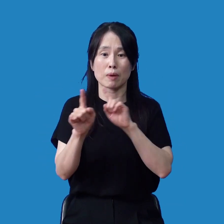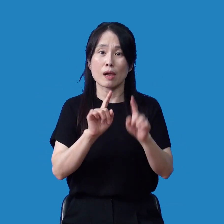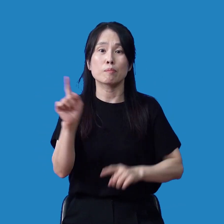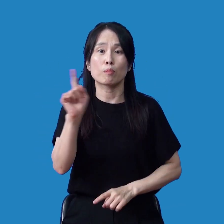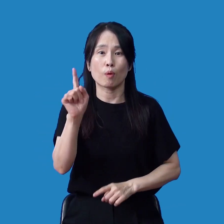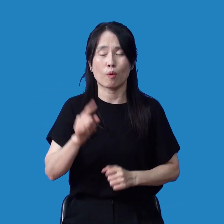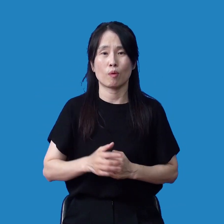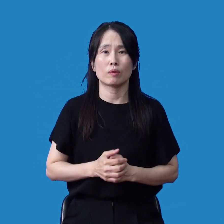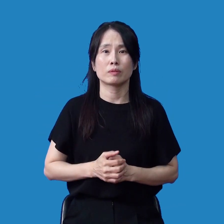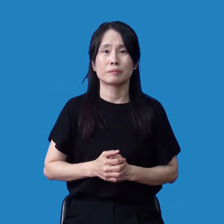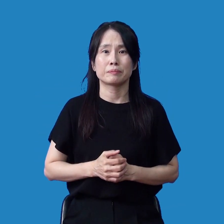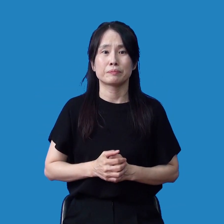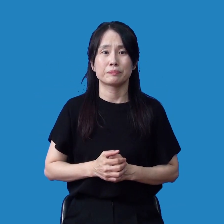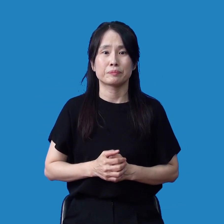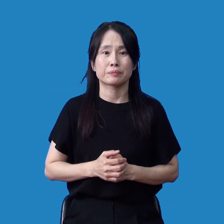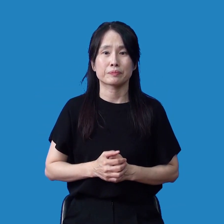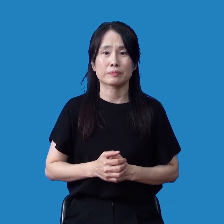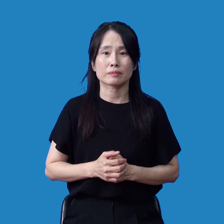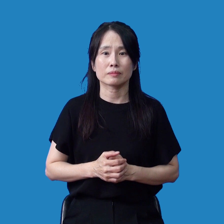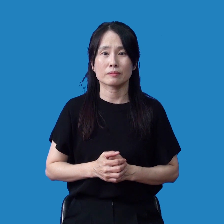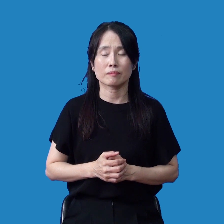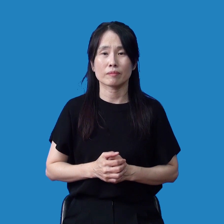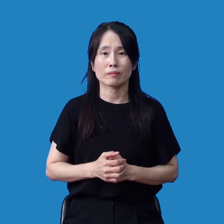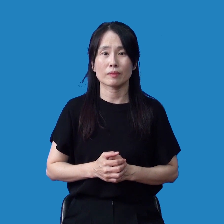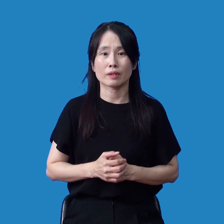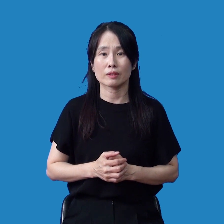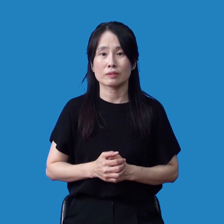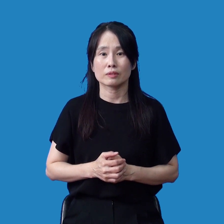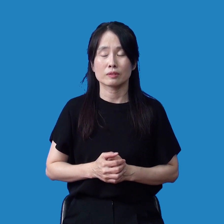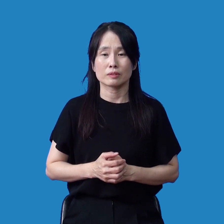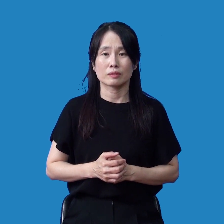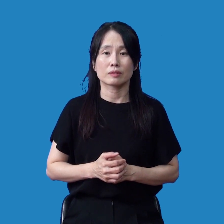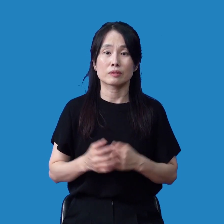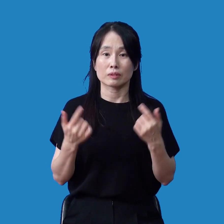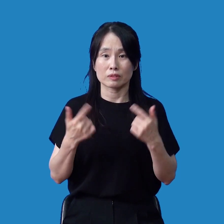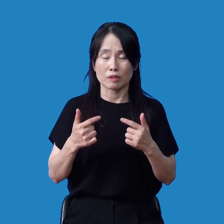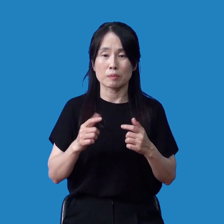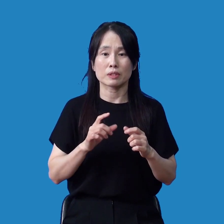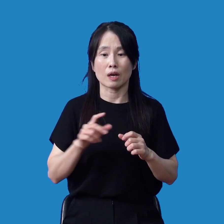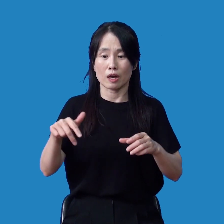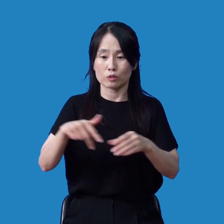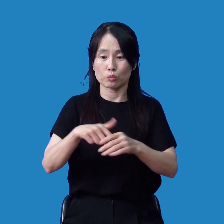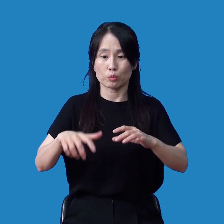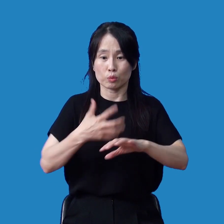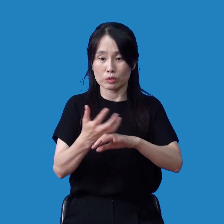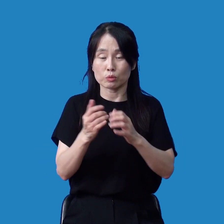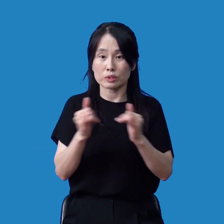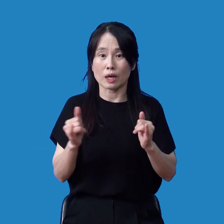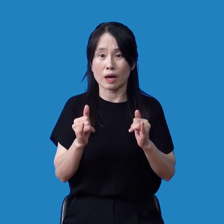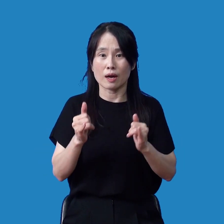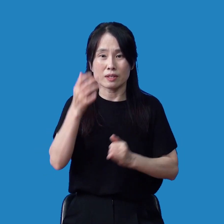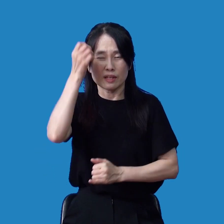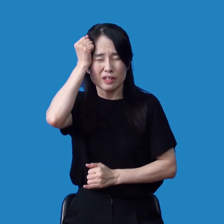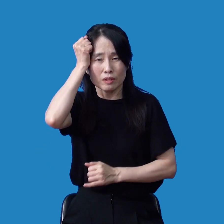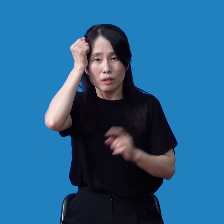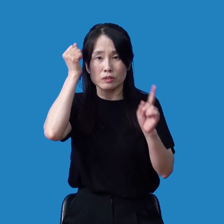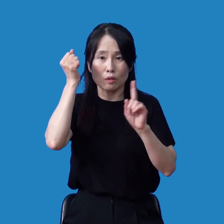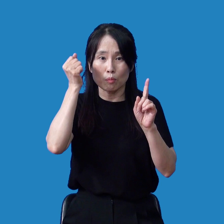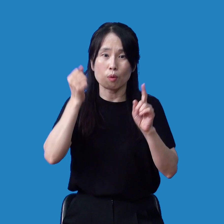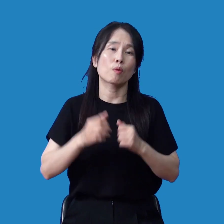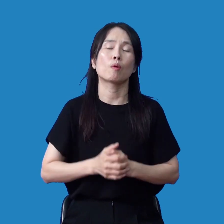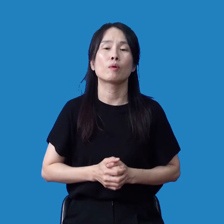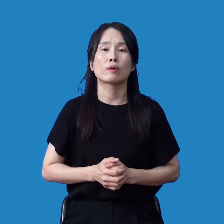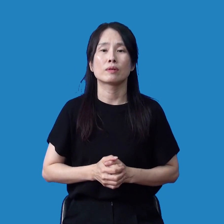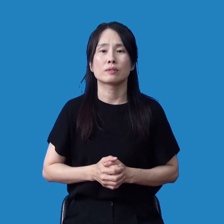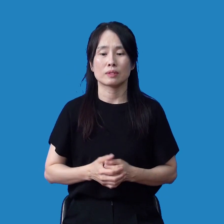살았습니다. 라보라레 에스트 오라레 하는 구호를 늘 간직하고 살았습니다. 라보라레 에스트 오라레는